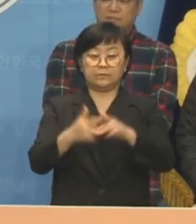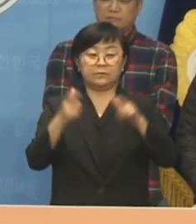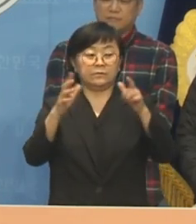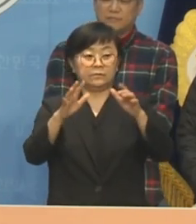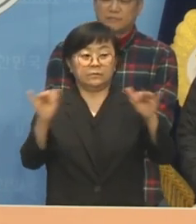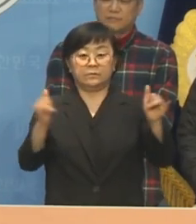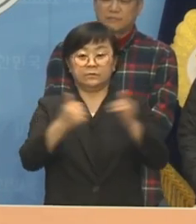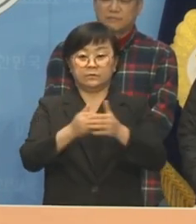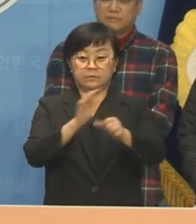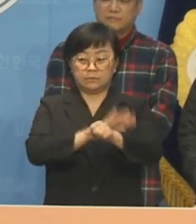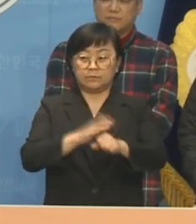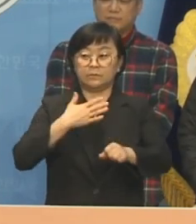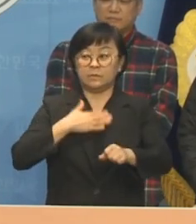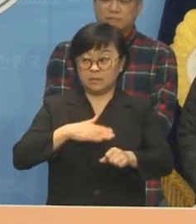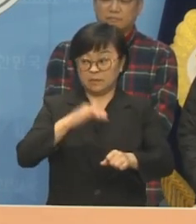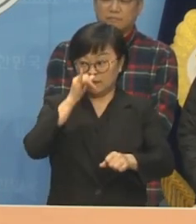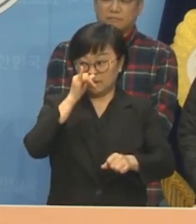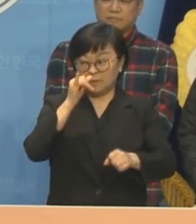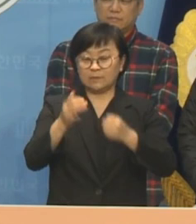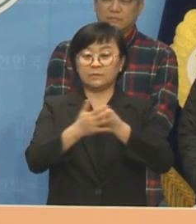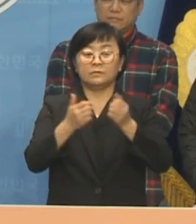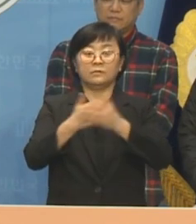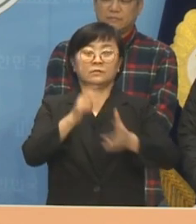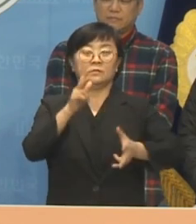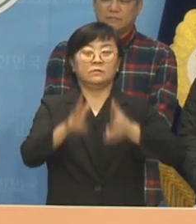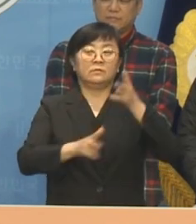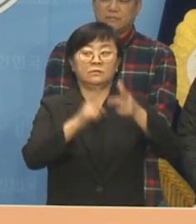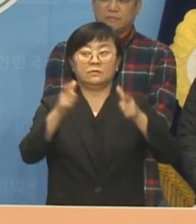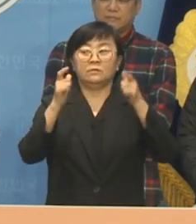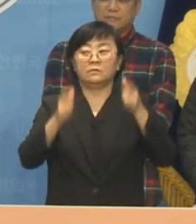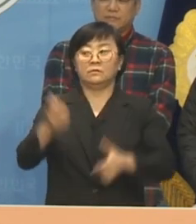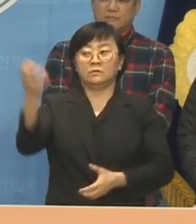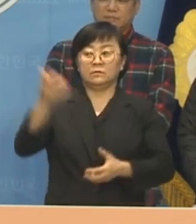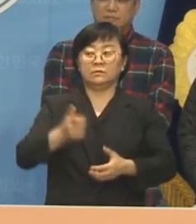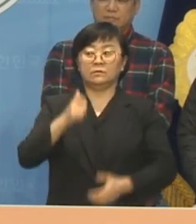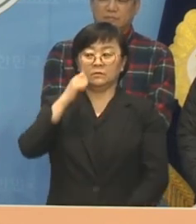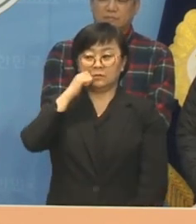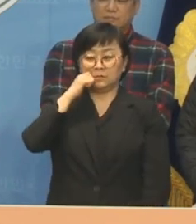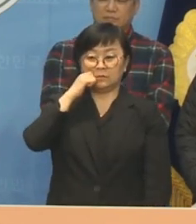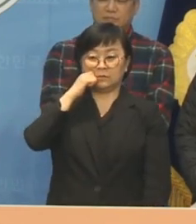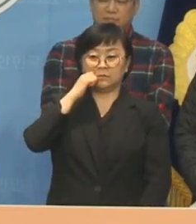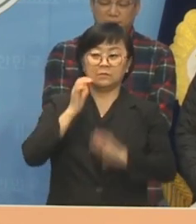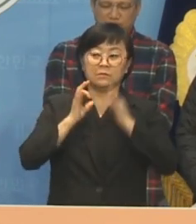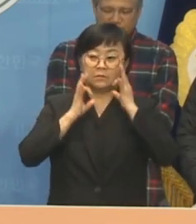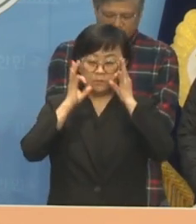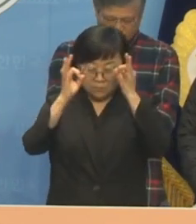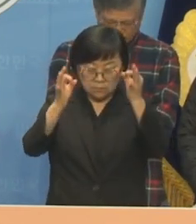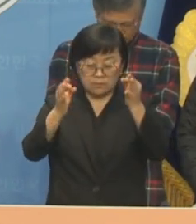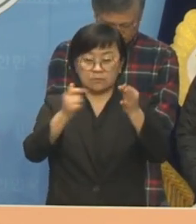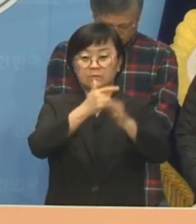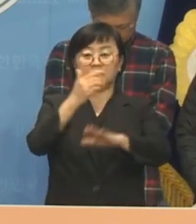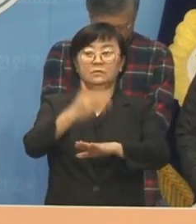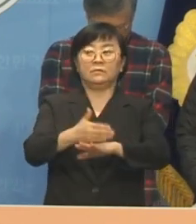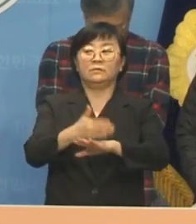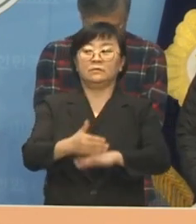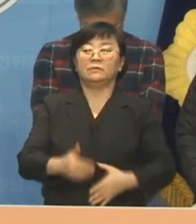주민들이 제대로 알고 이러한 공장이 지역에 들어오지 않도록 노력해 주시면 정말